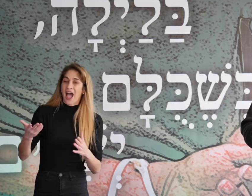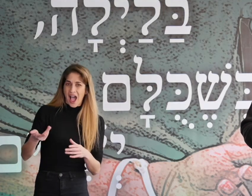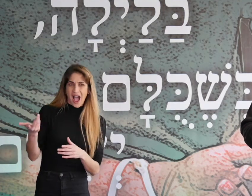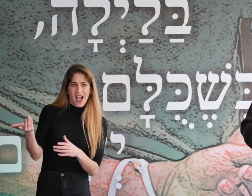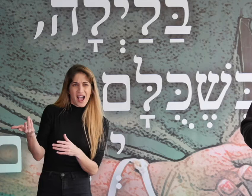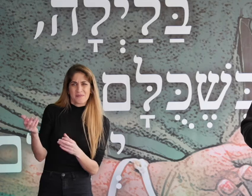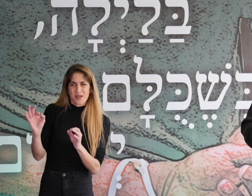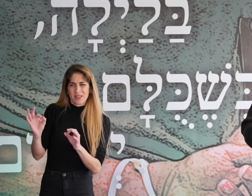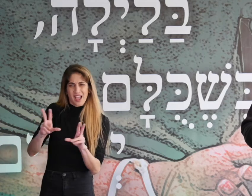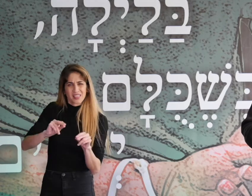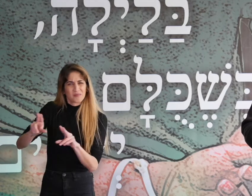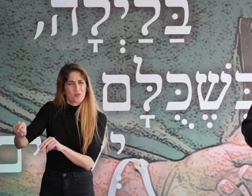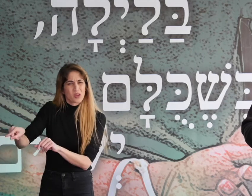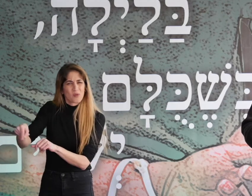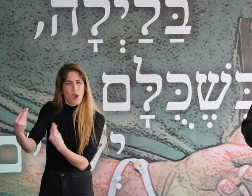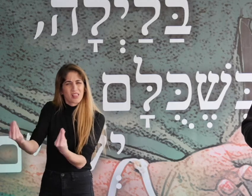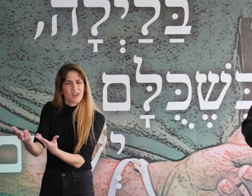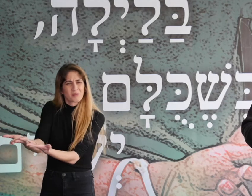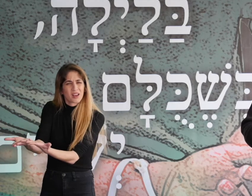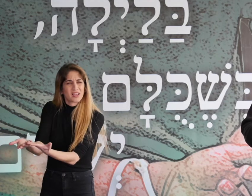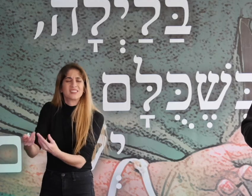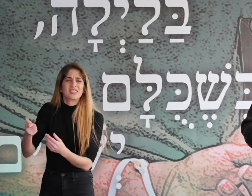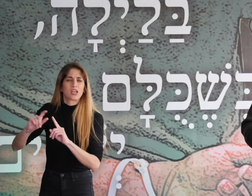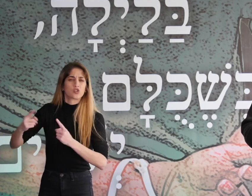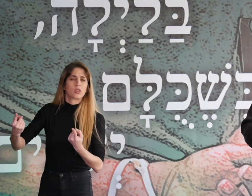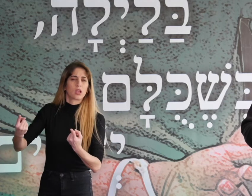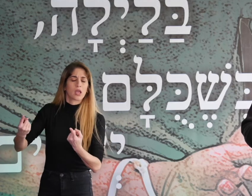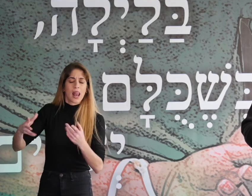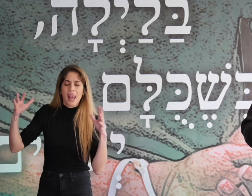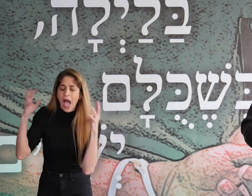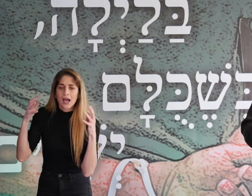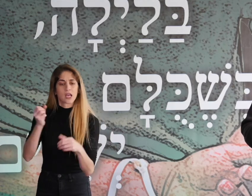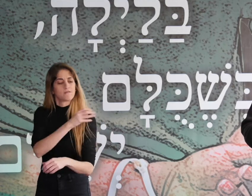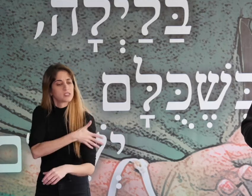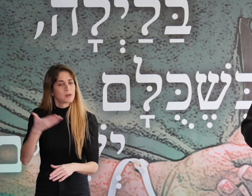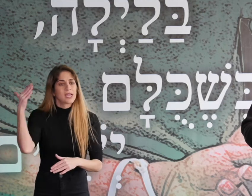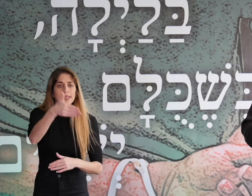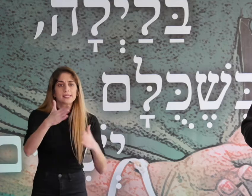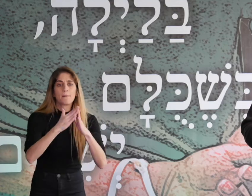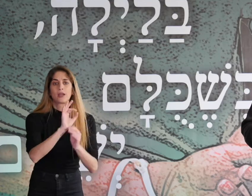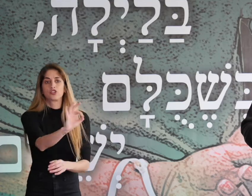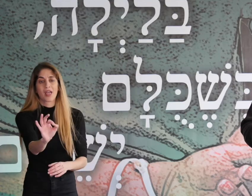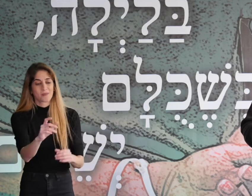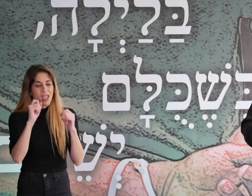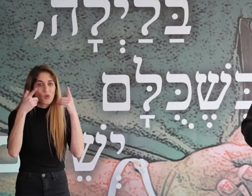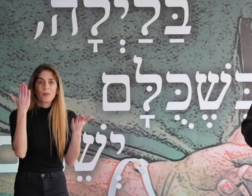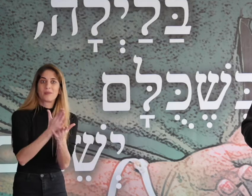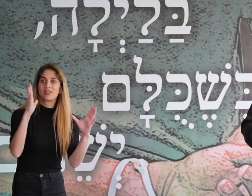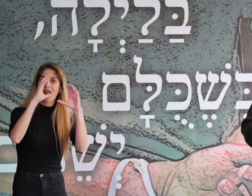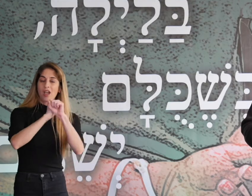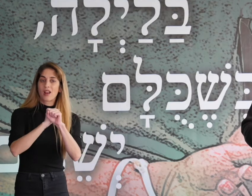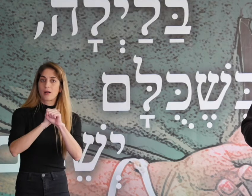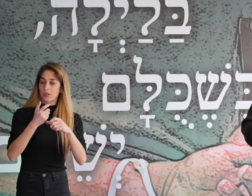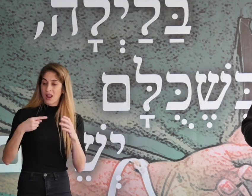זה לייצר לחץ נפשי על הפלסטינים, להיכנס להם לבתים, להעיר אותם באמצע הלילה. לצורך